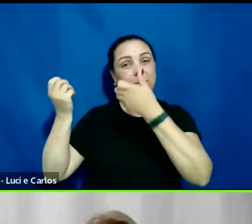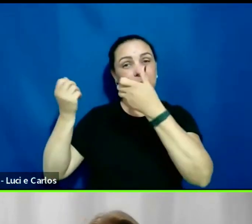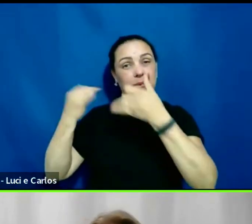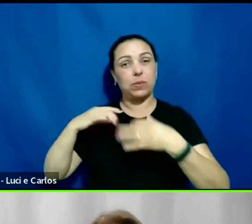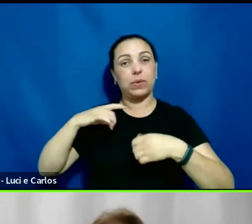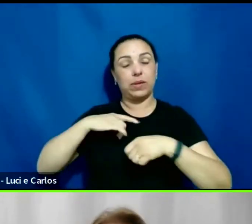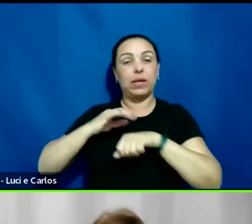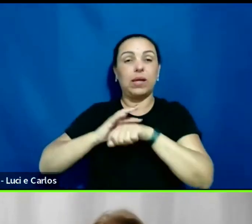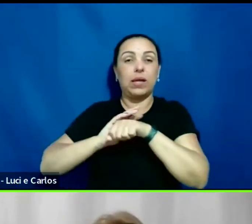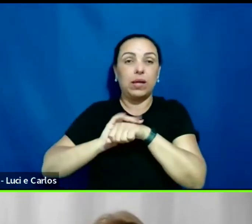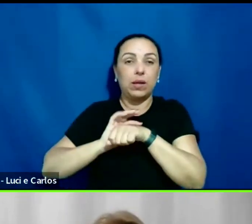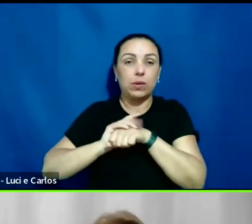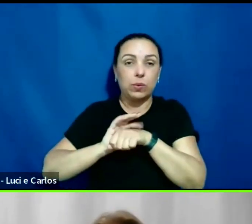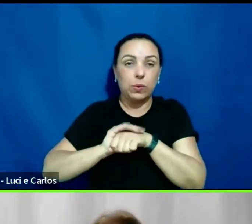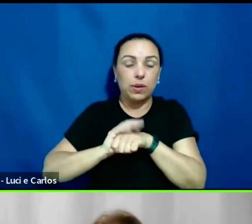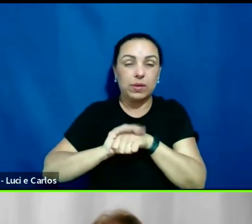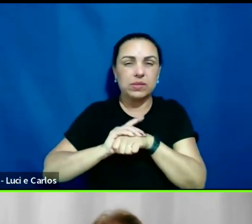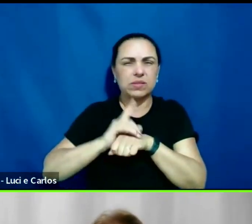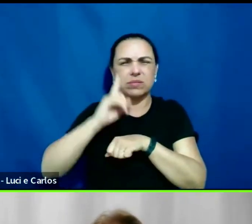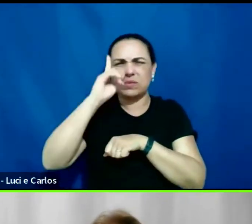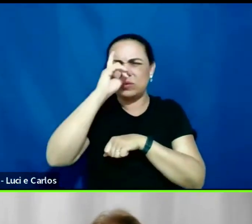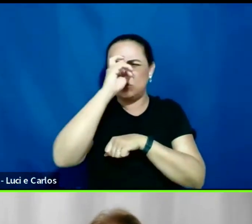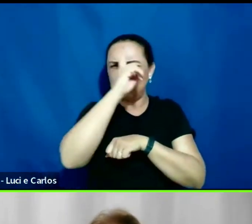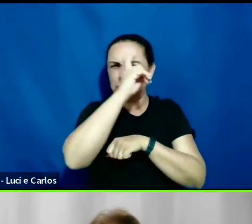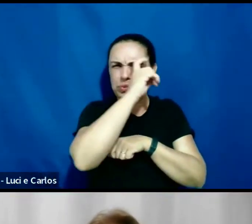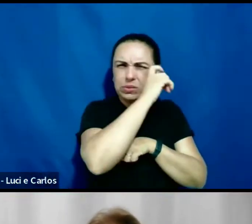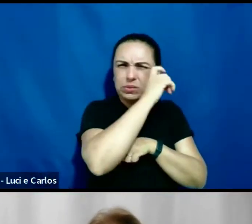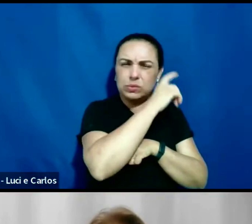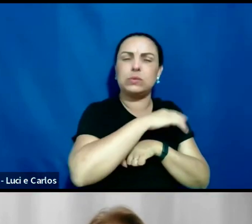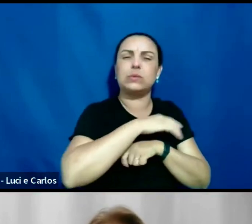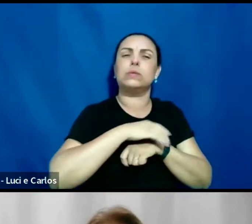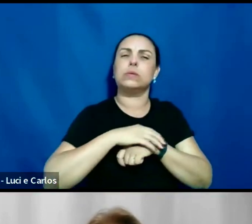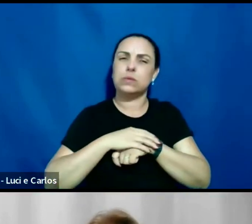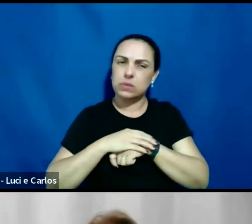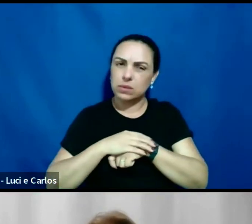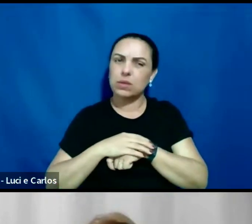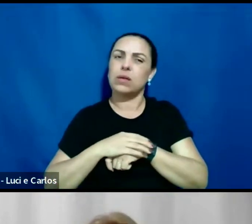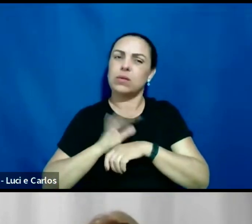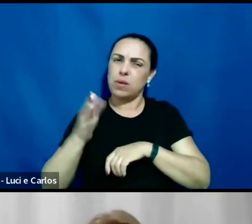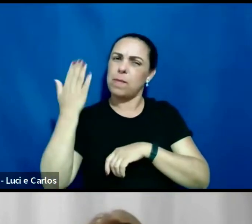uma doença autoimune e que essa Hum, doença também